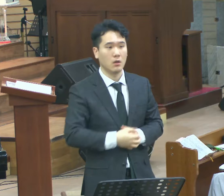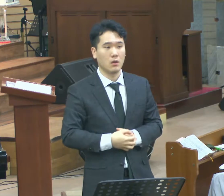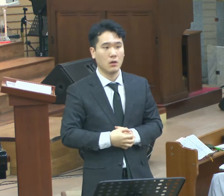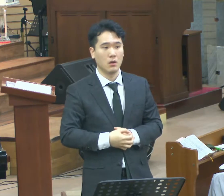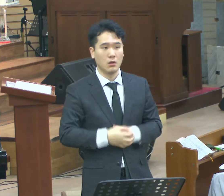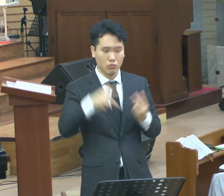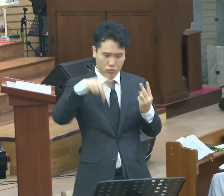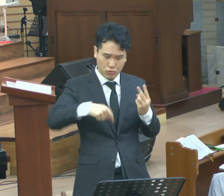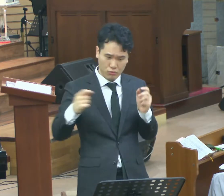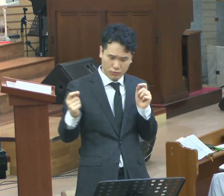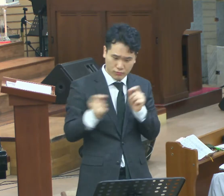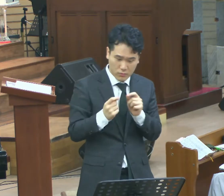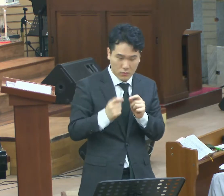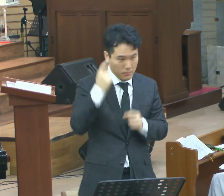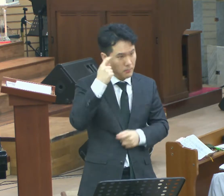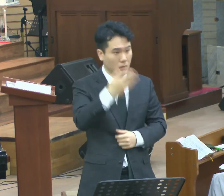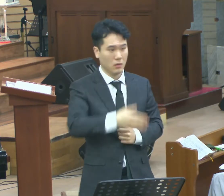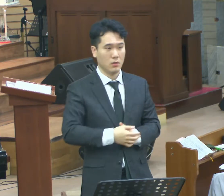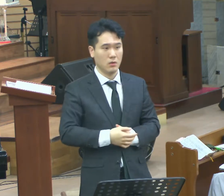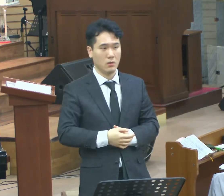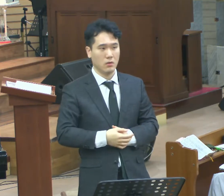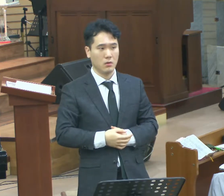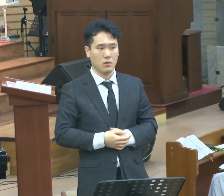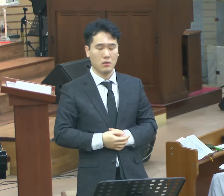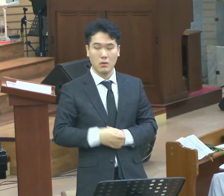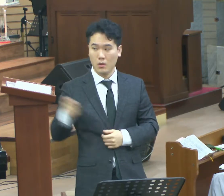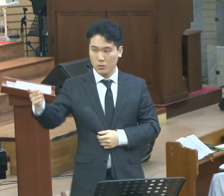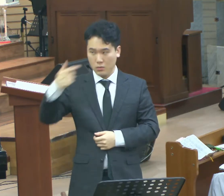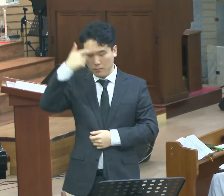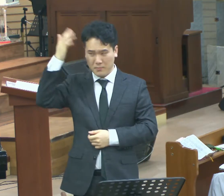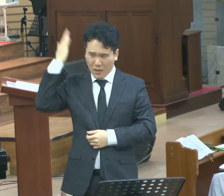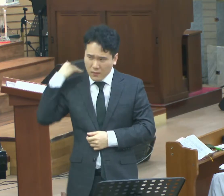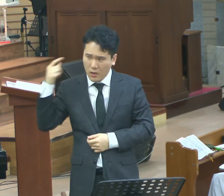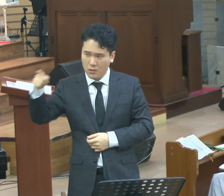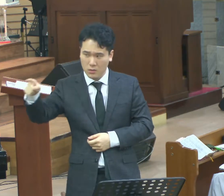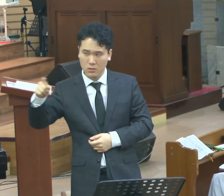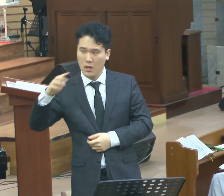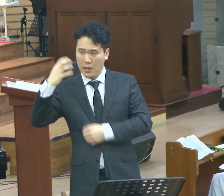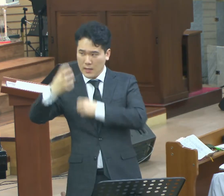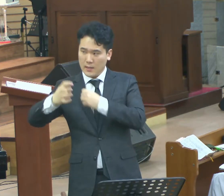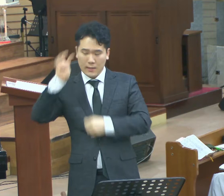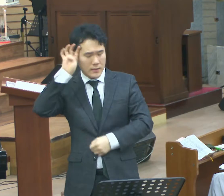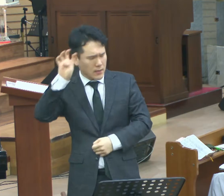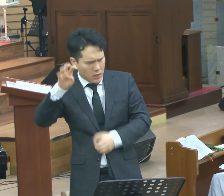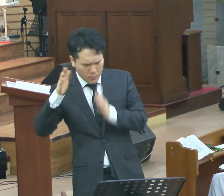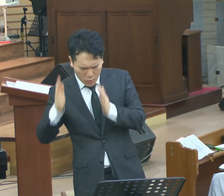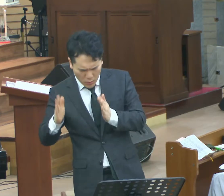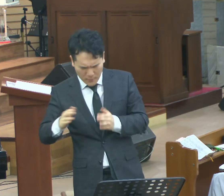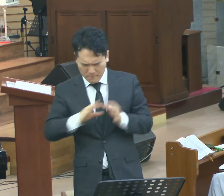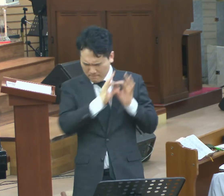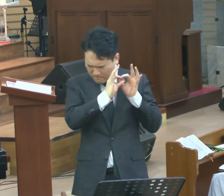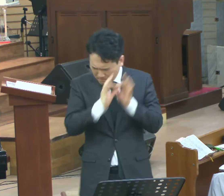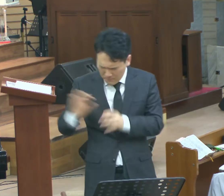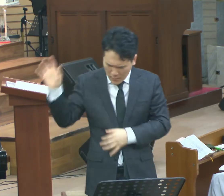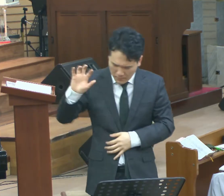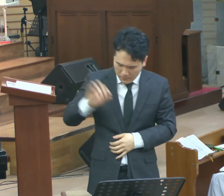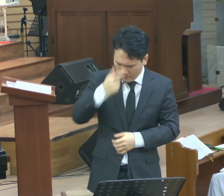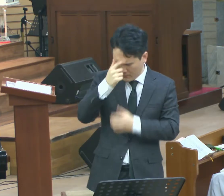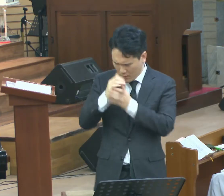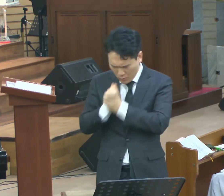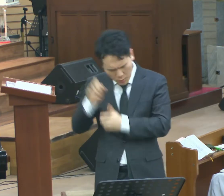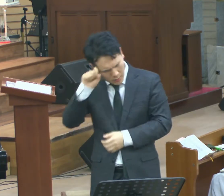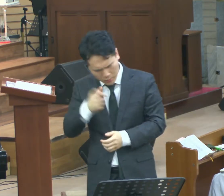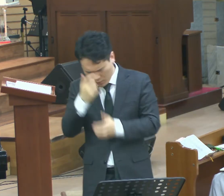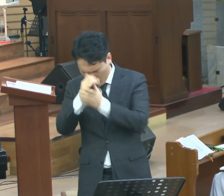2007년도에는 40일을 기도해도 끄떡도 하지 않았어요. 일주일에 하루만 새벽 기도 나오라 그래도 오늘의 재직들은